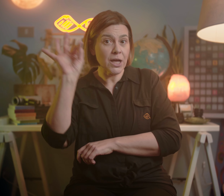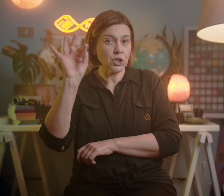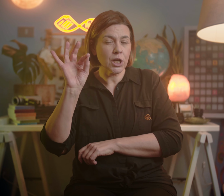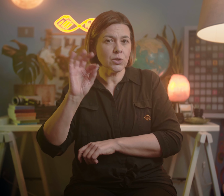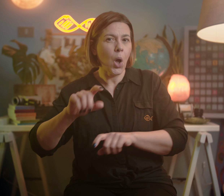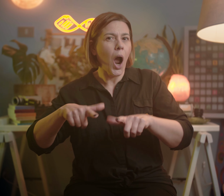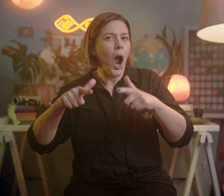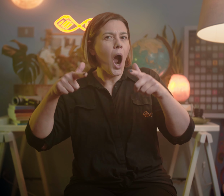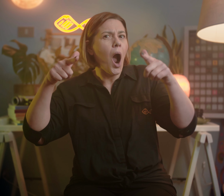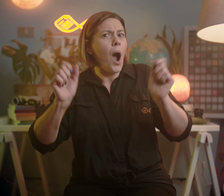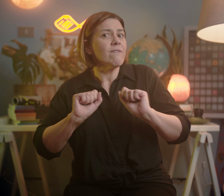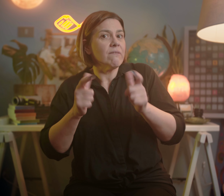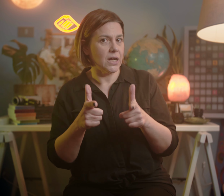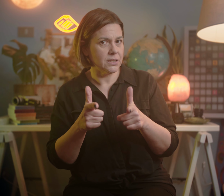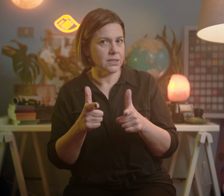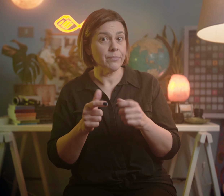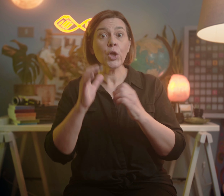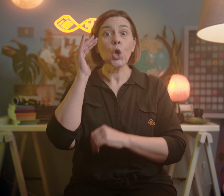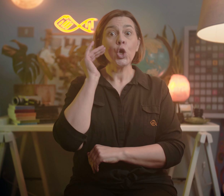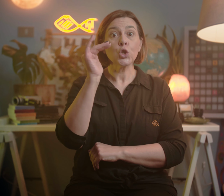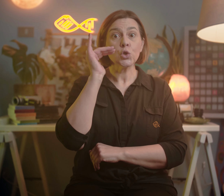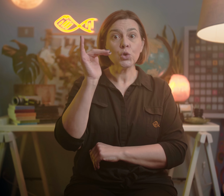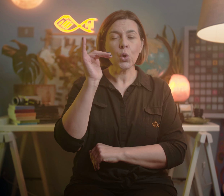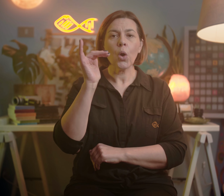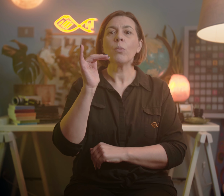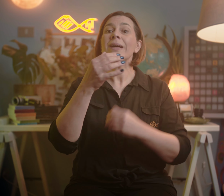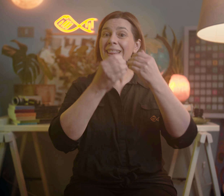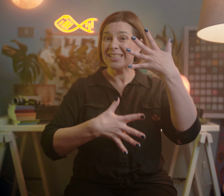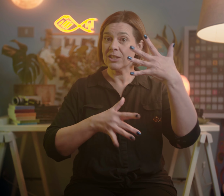Se siete su YouTube vi lascio i link con i dati in descrizione.